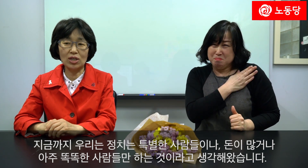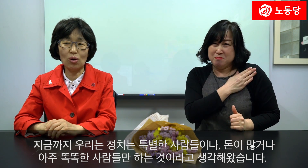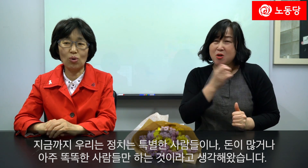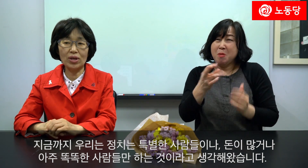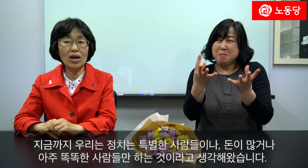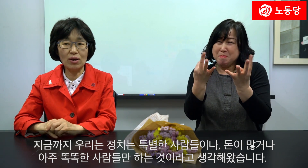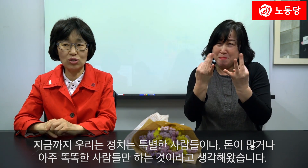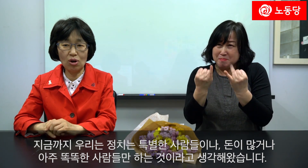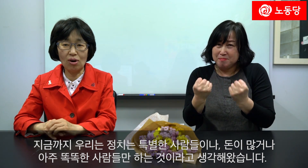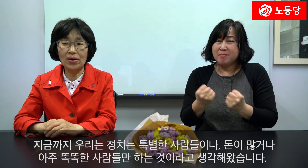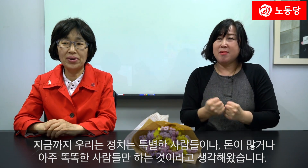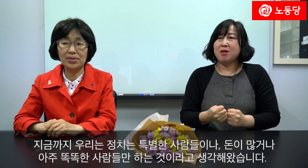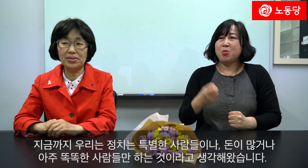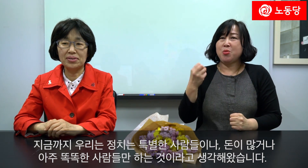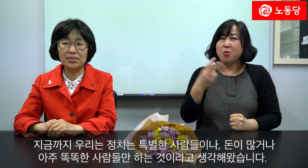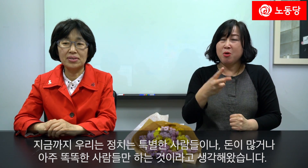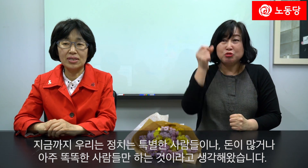하는 것이라고 생각해왔죠.